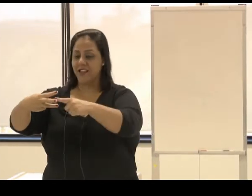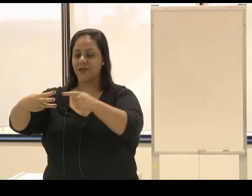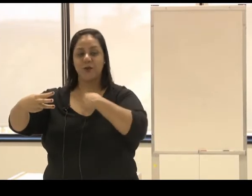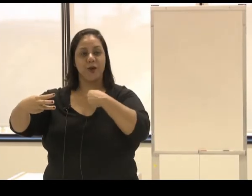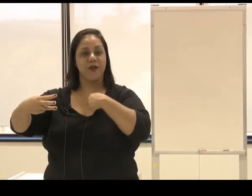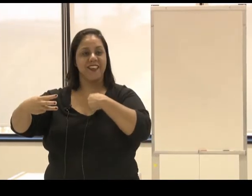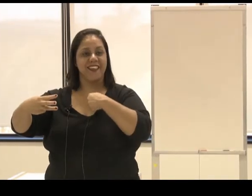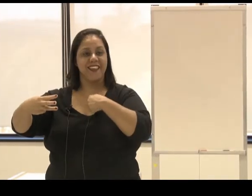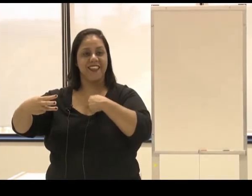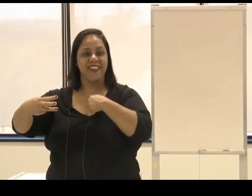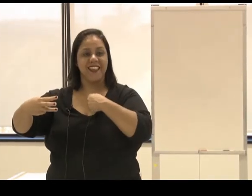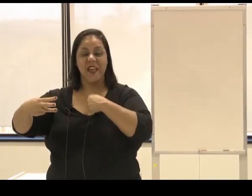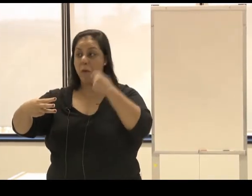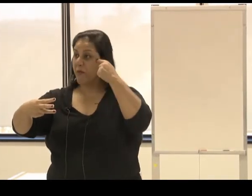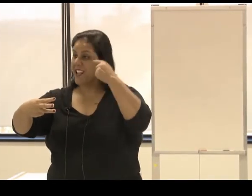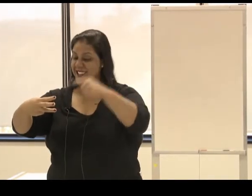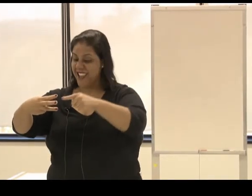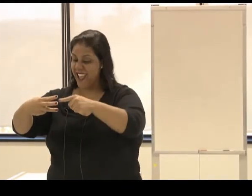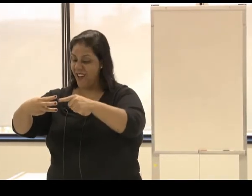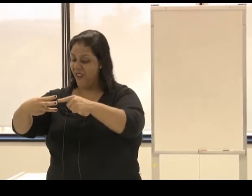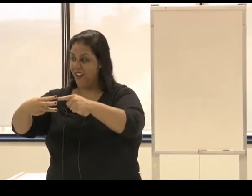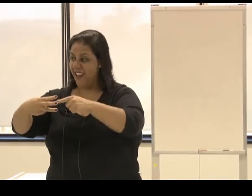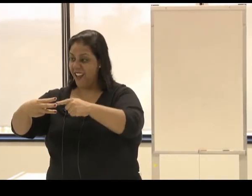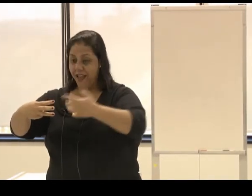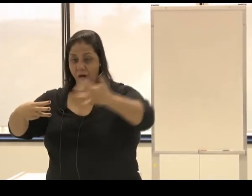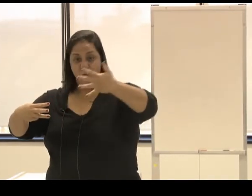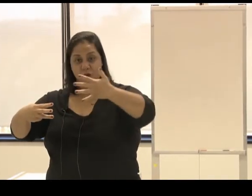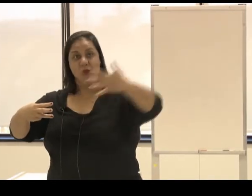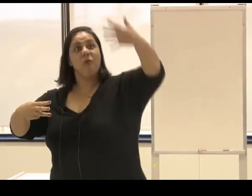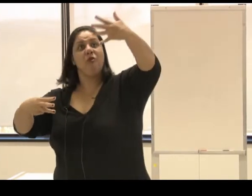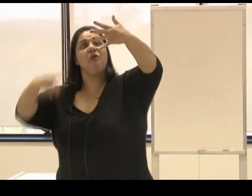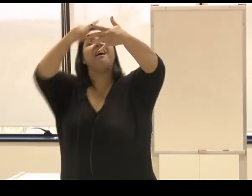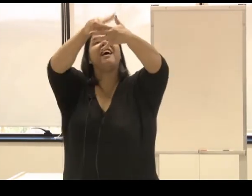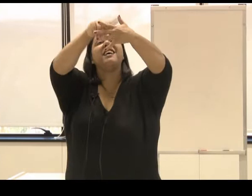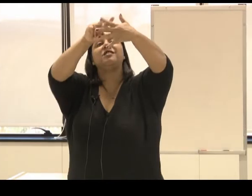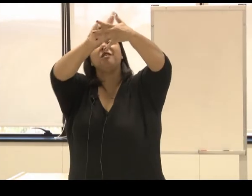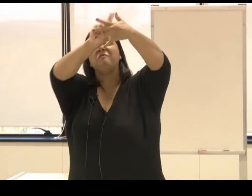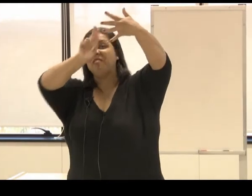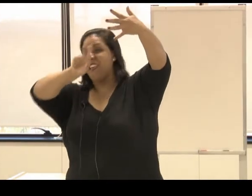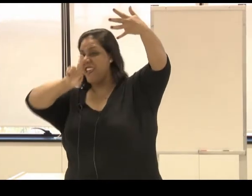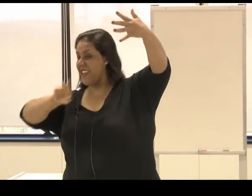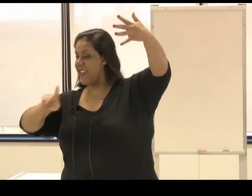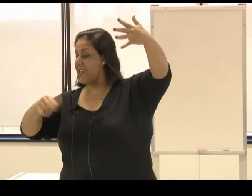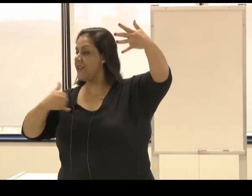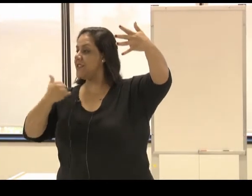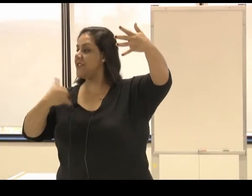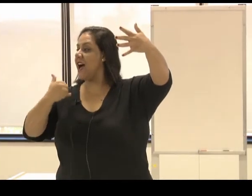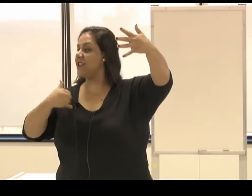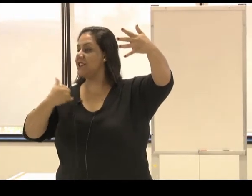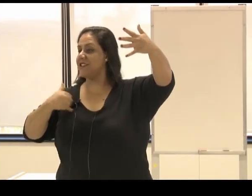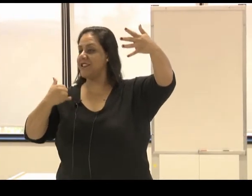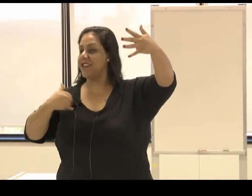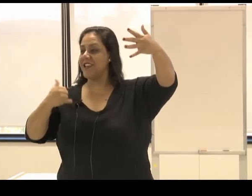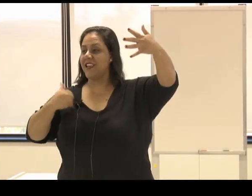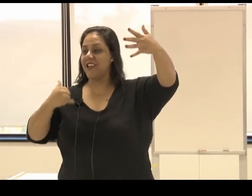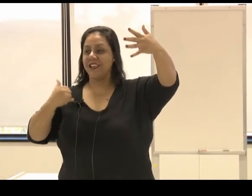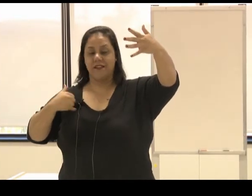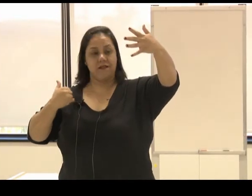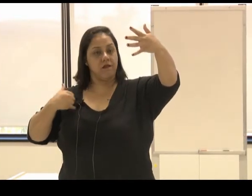sou eu. Pensa, eu, ó, esse, ó, de idade, eu